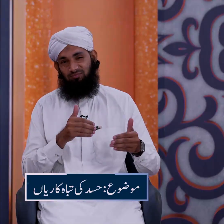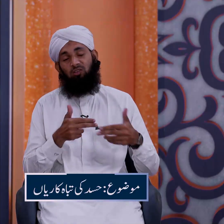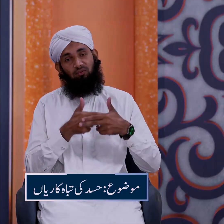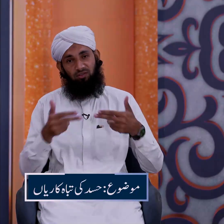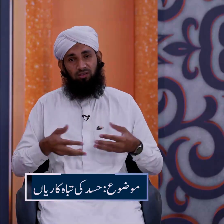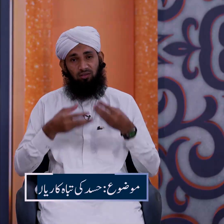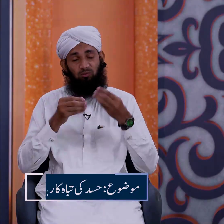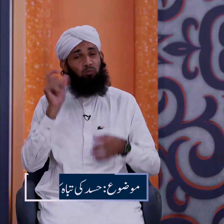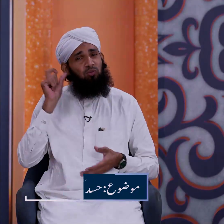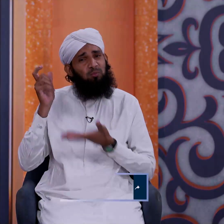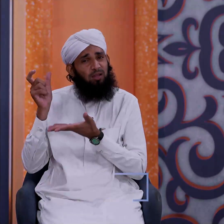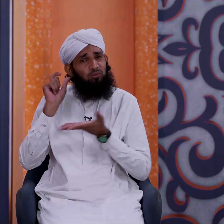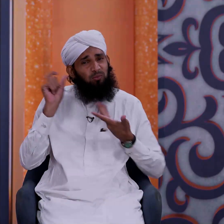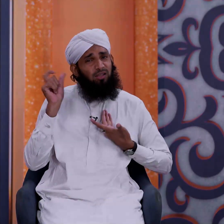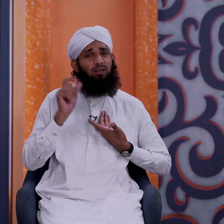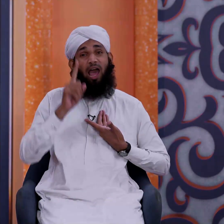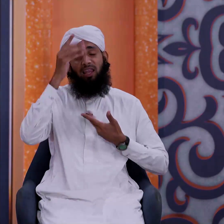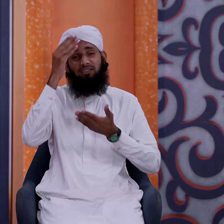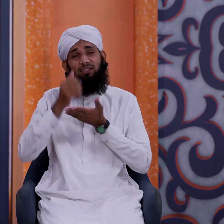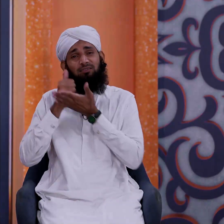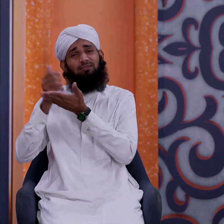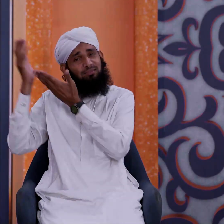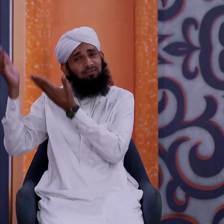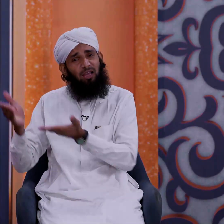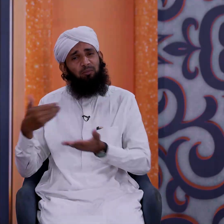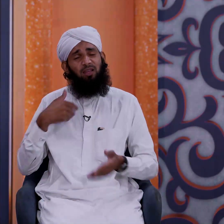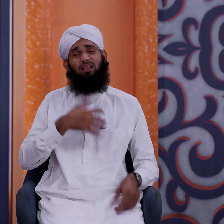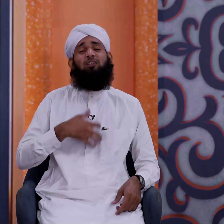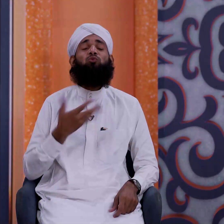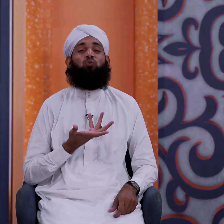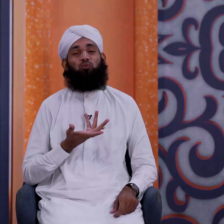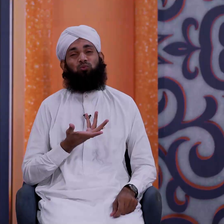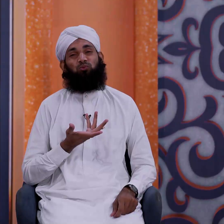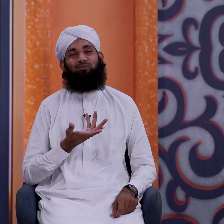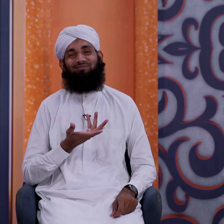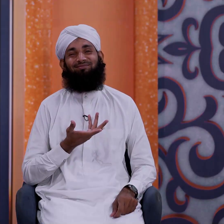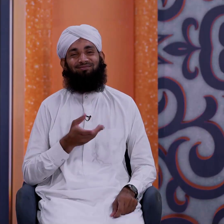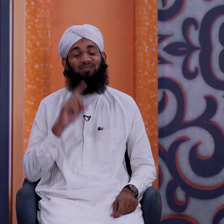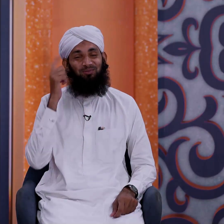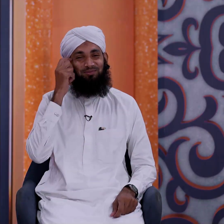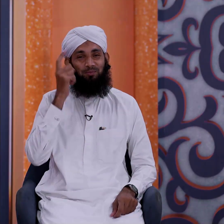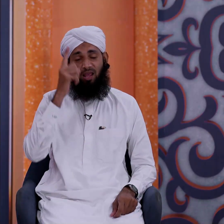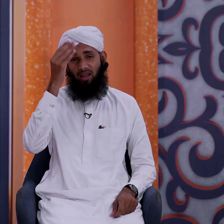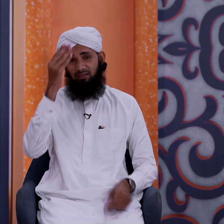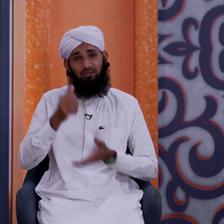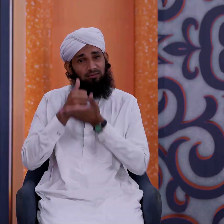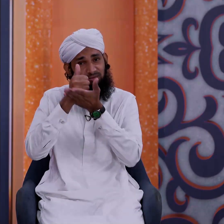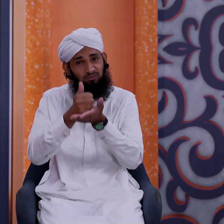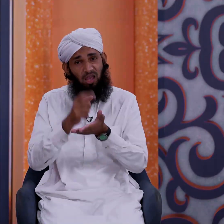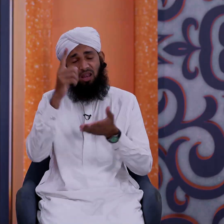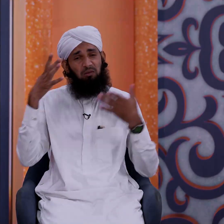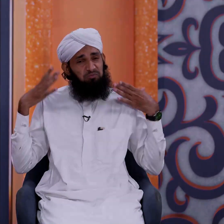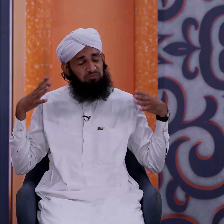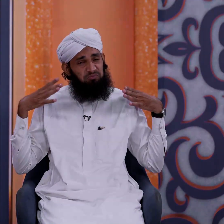چاہیے۔ ارے جس کو اللہ پاک نے عزت بخشی ہے اس سے کیوں جلتے ہو؟ جسے اللہ پاک نے عزت دی ہے، جس کی محنت